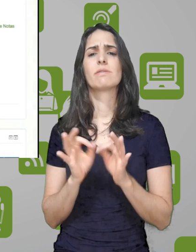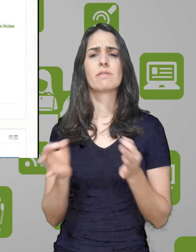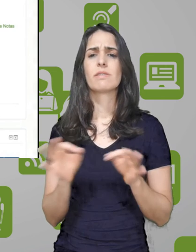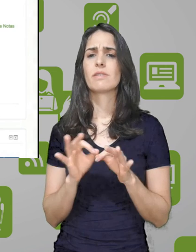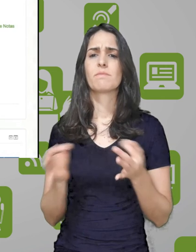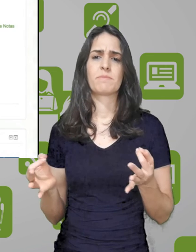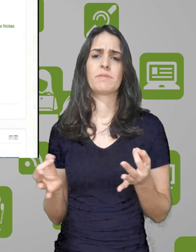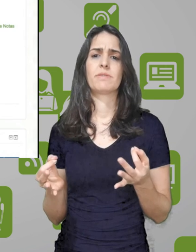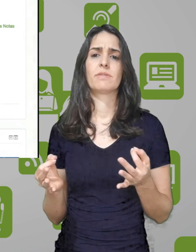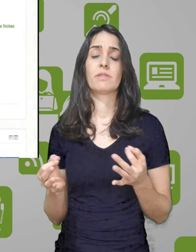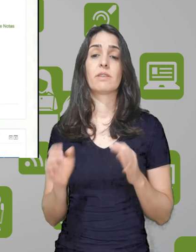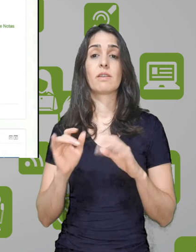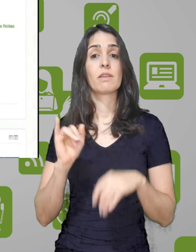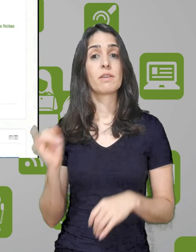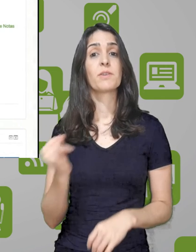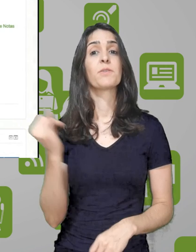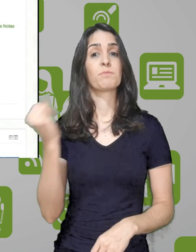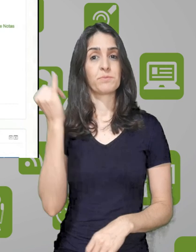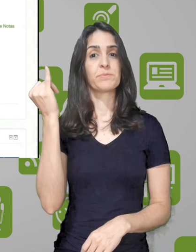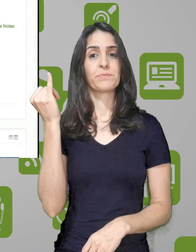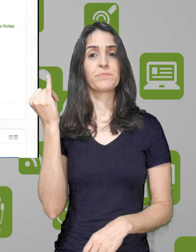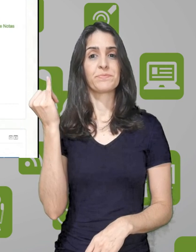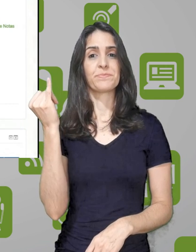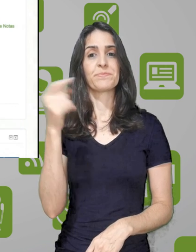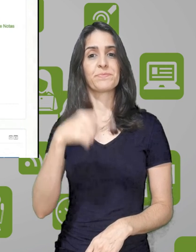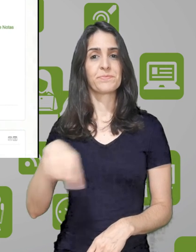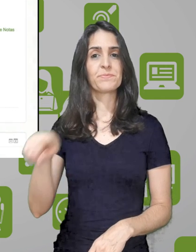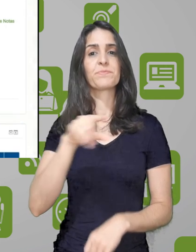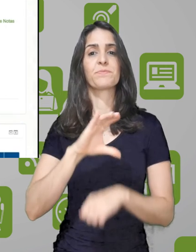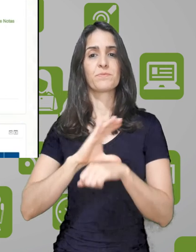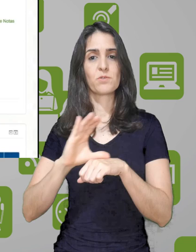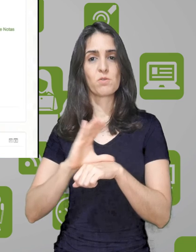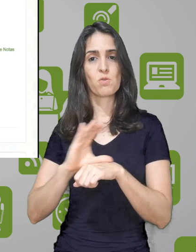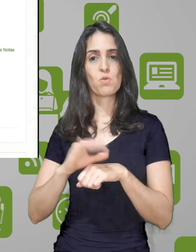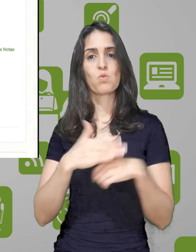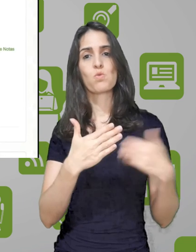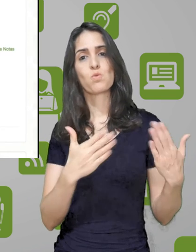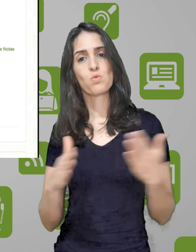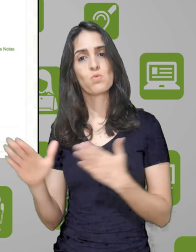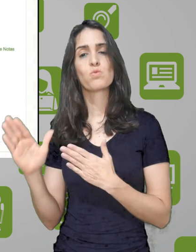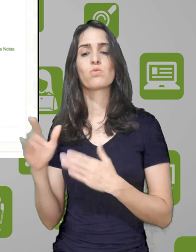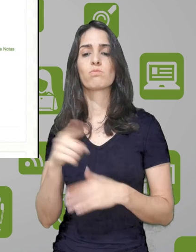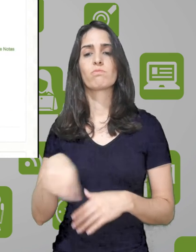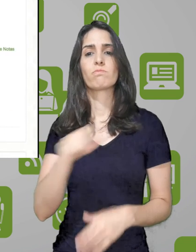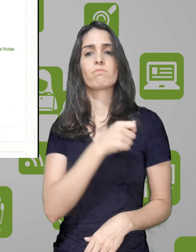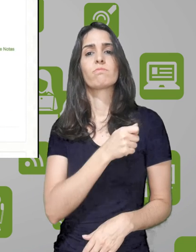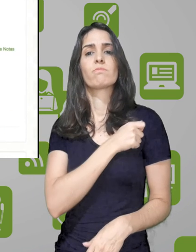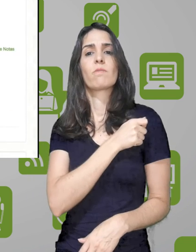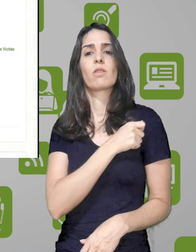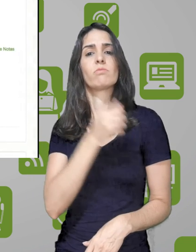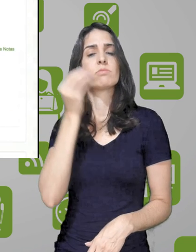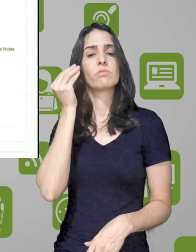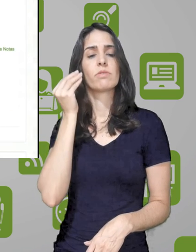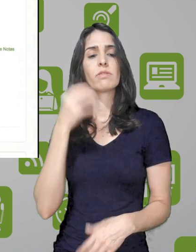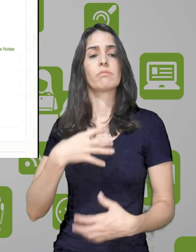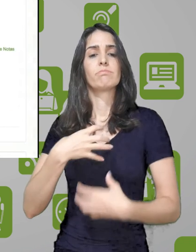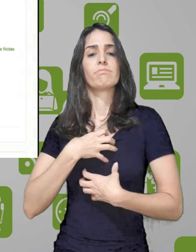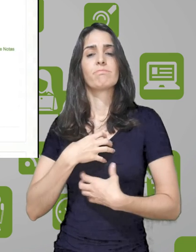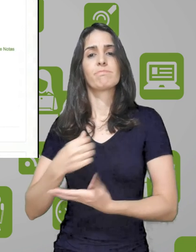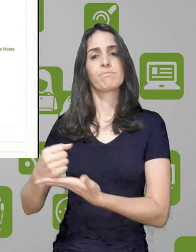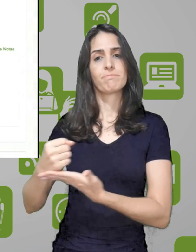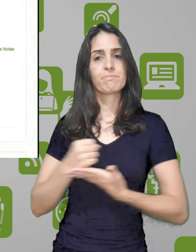um procedimento bem simples mas que é muito importante no dia a dia dos cursos para que esse aluno se